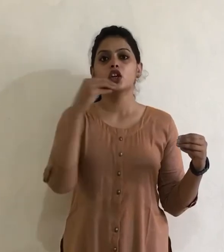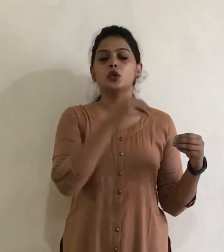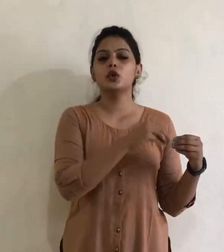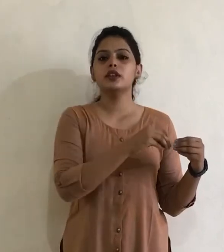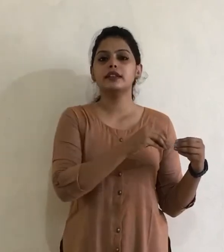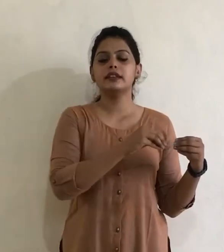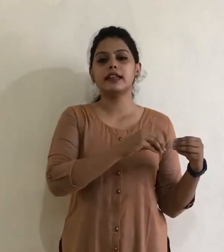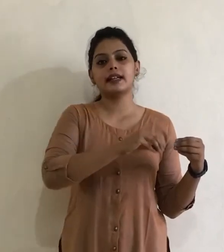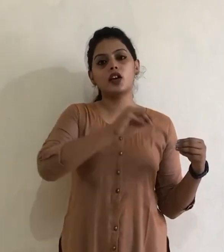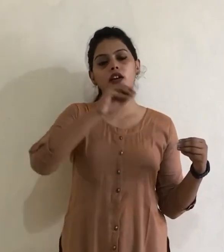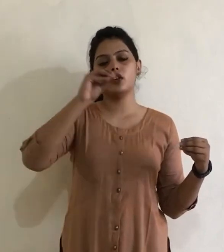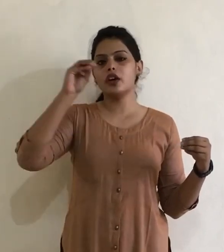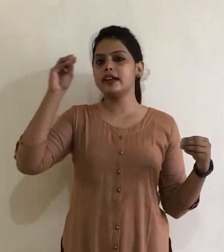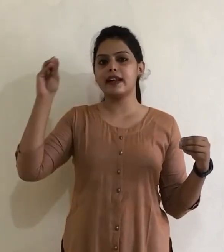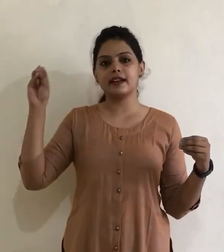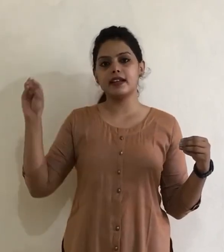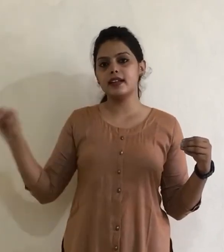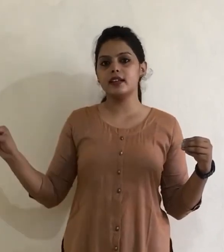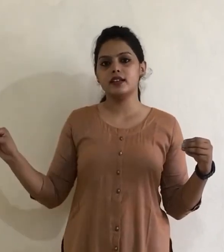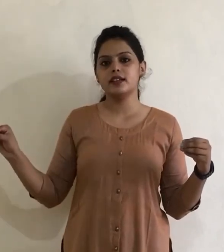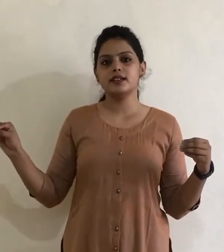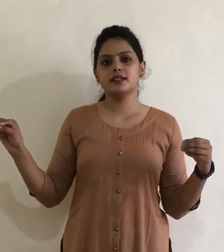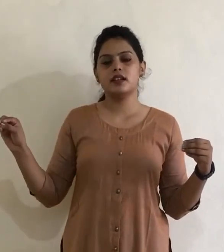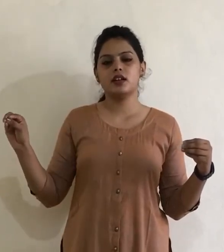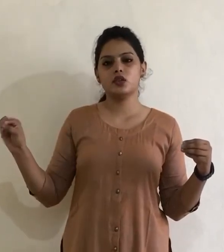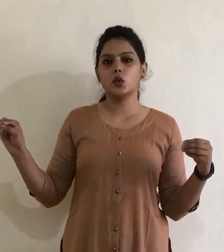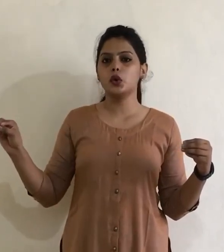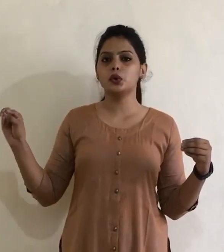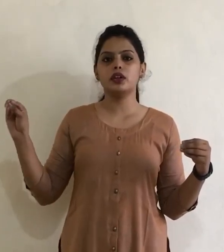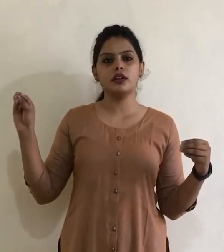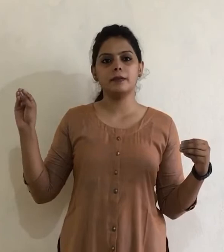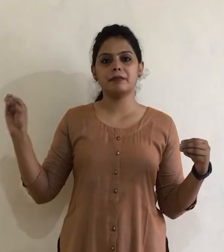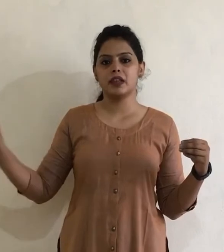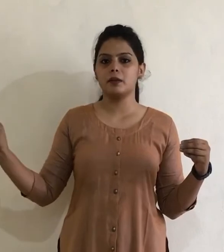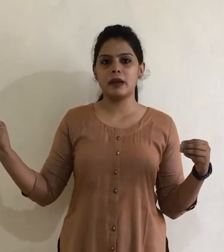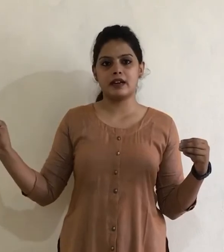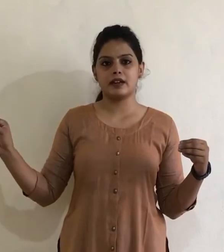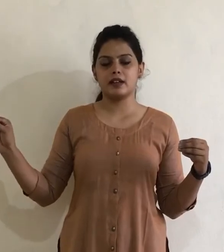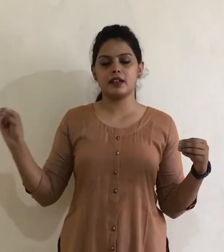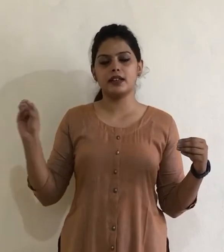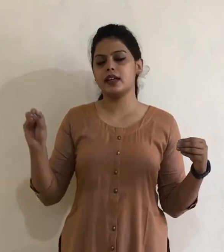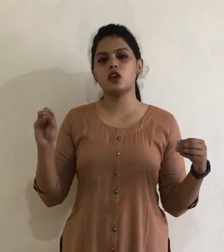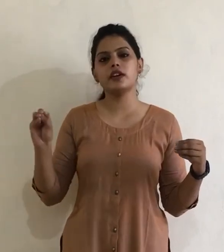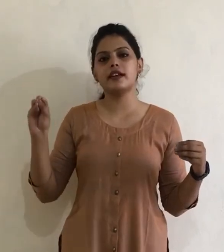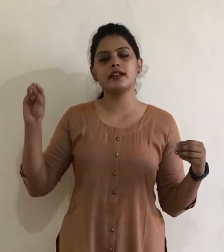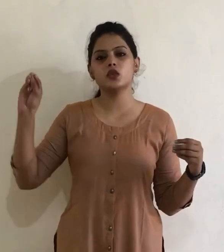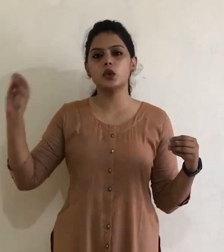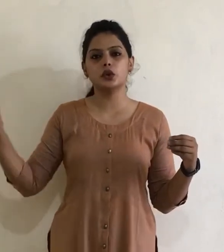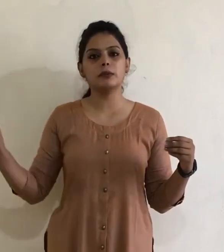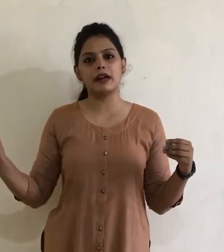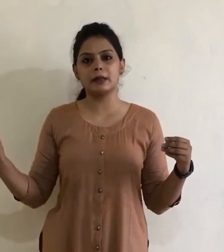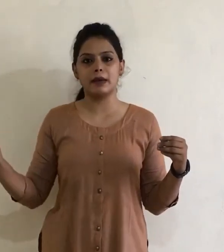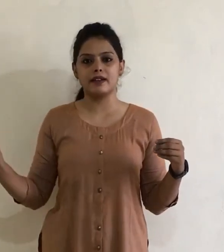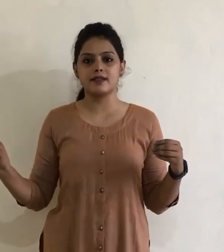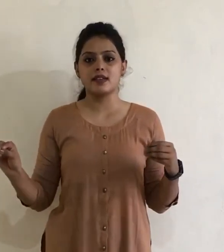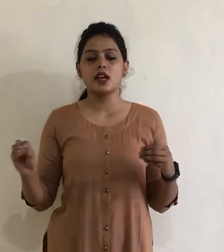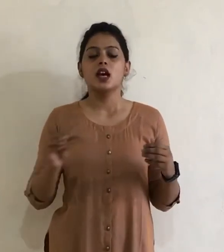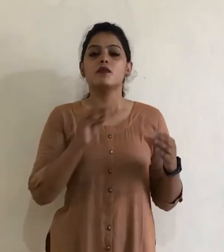तो that are not directly sold to the market. That are not directly sold to the market buyers. वो